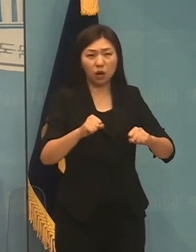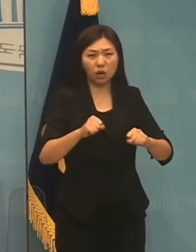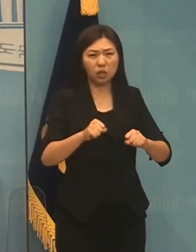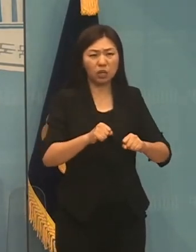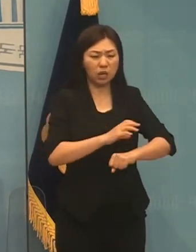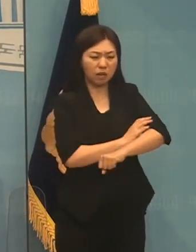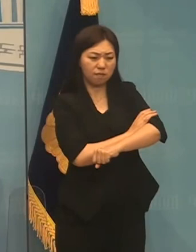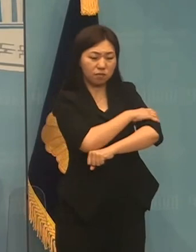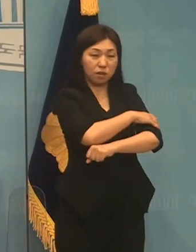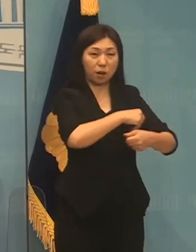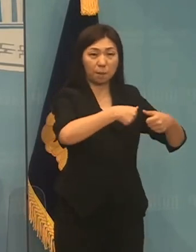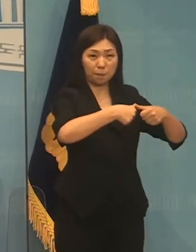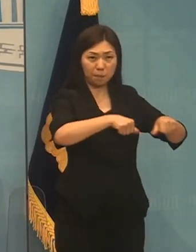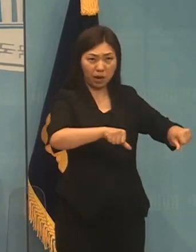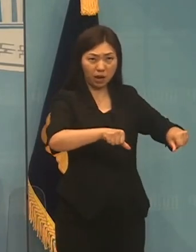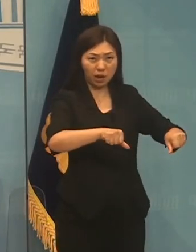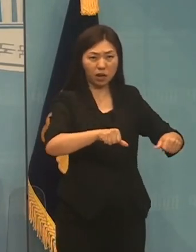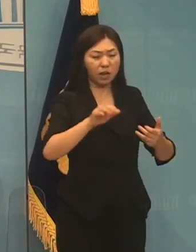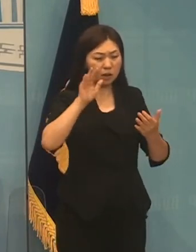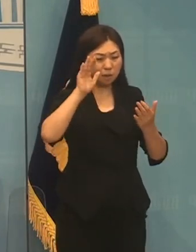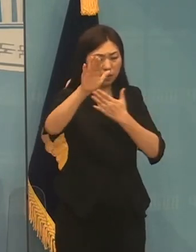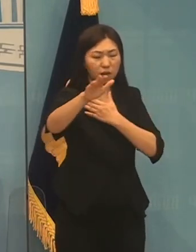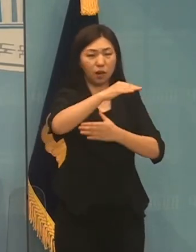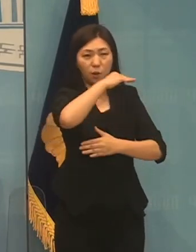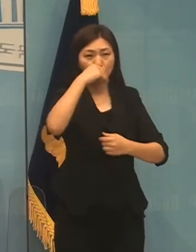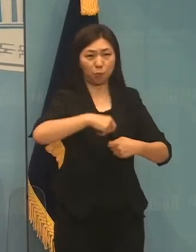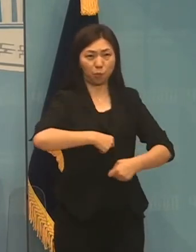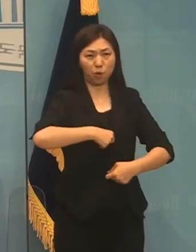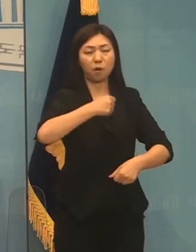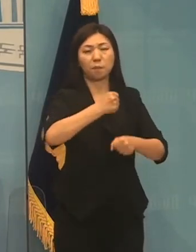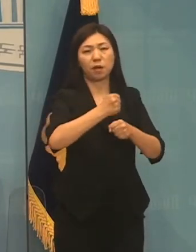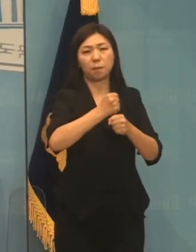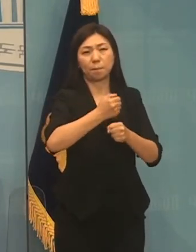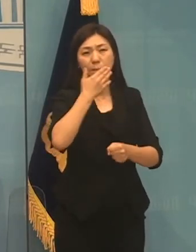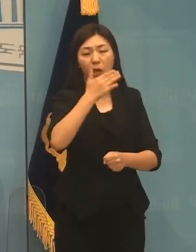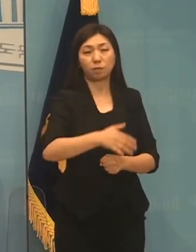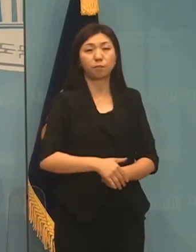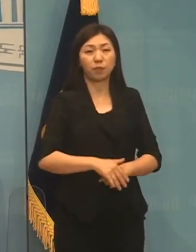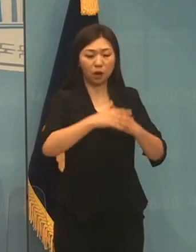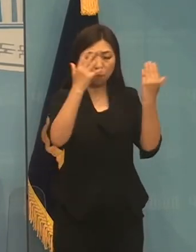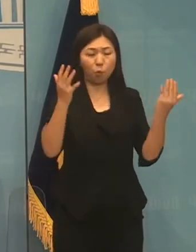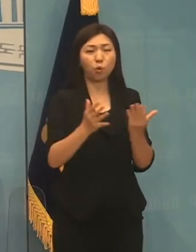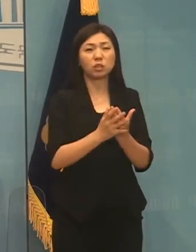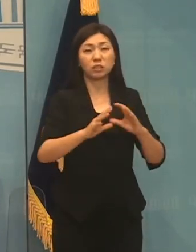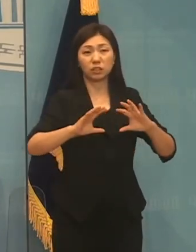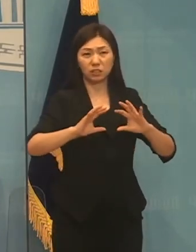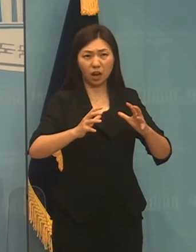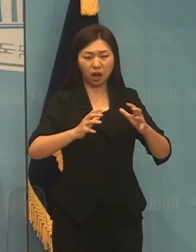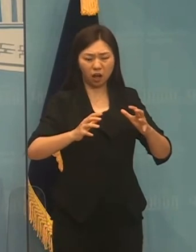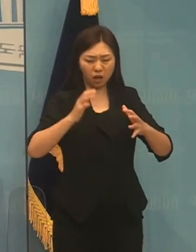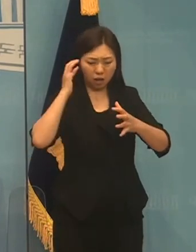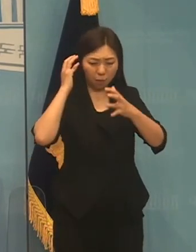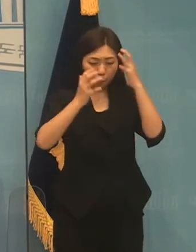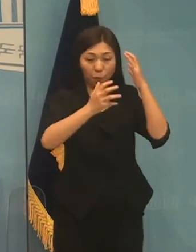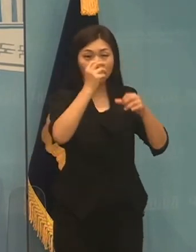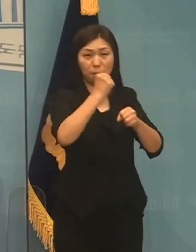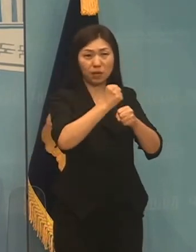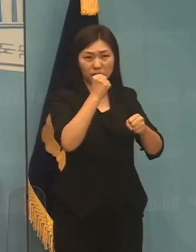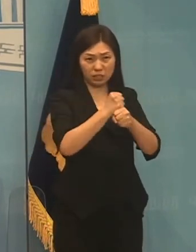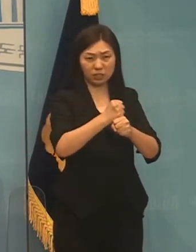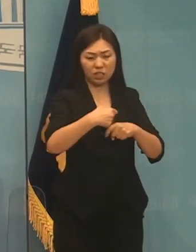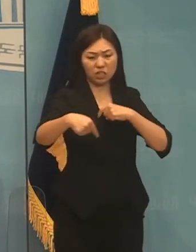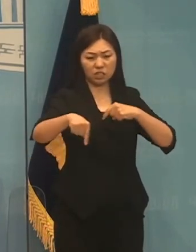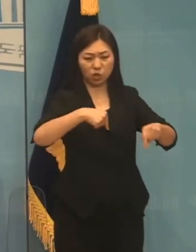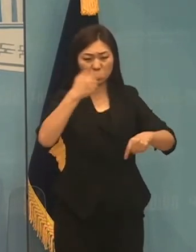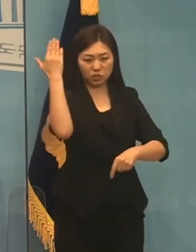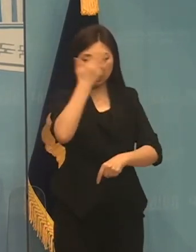있는 공정한 미래를 열 수 있습니다. 온 나라를 어지럽힌 위급한 정치를 청산하여